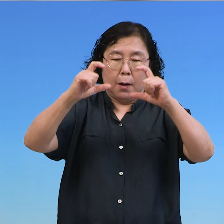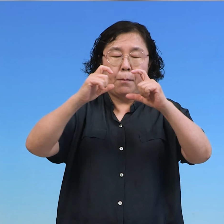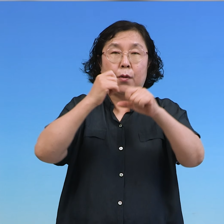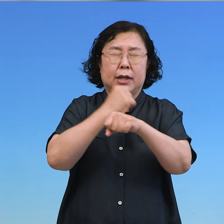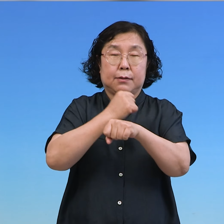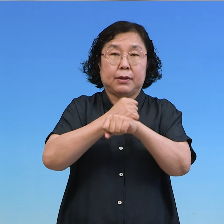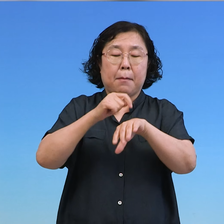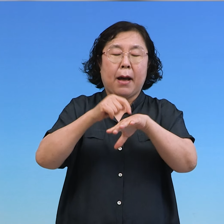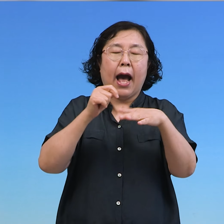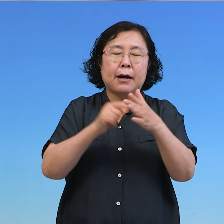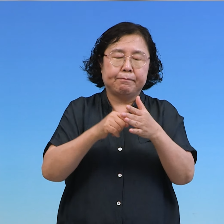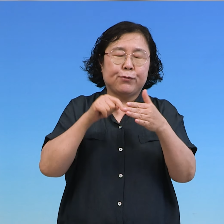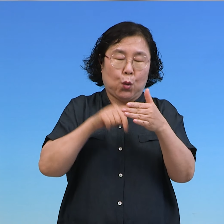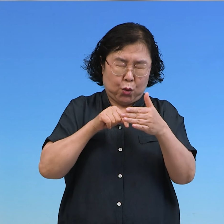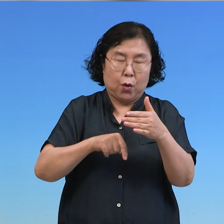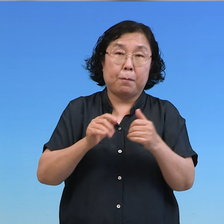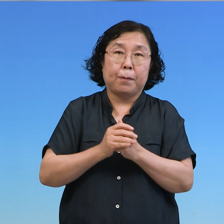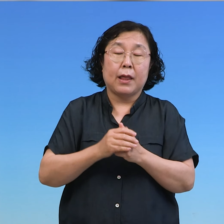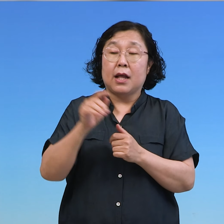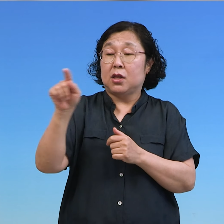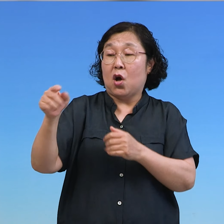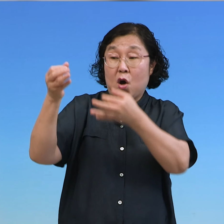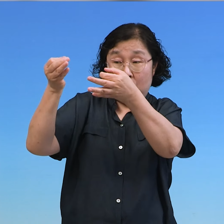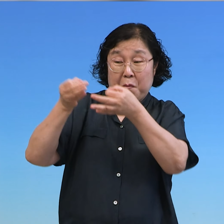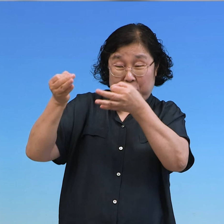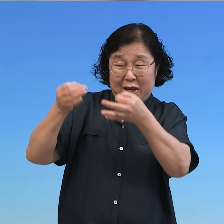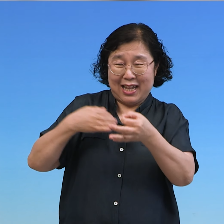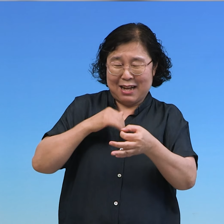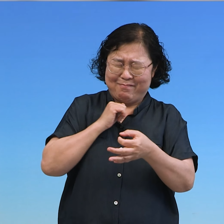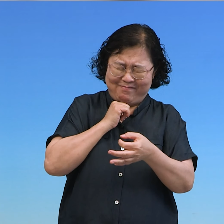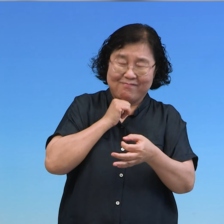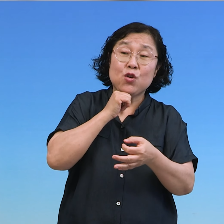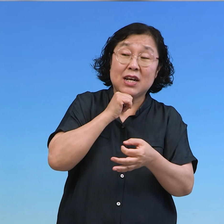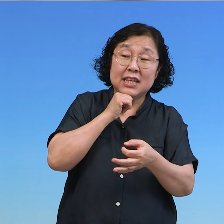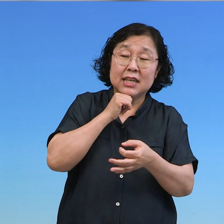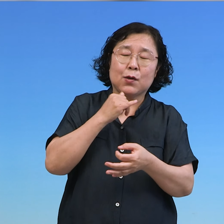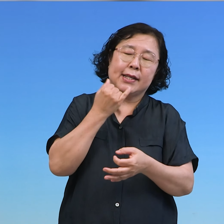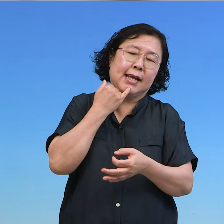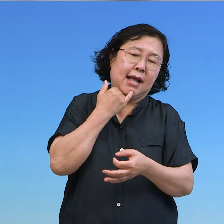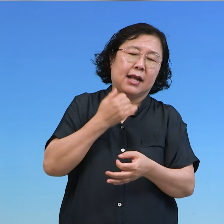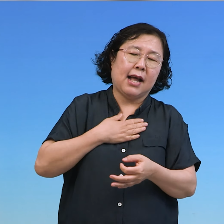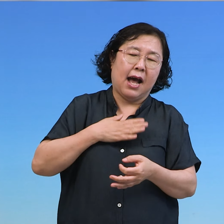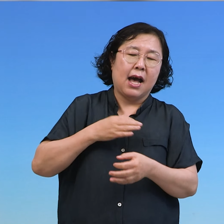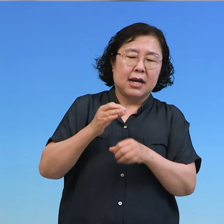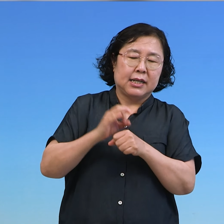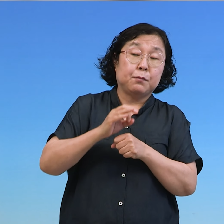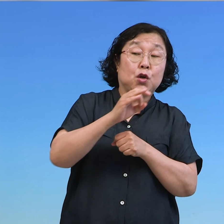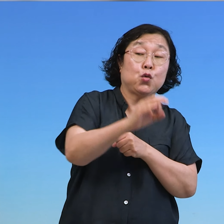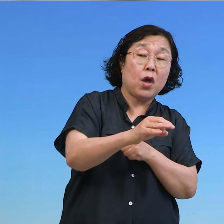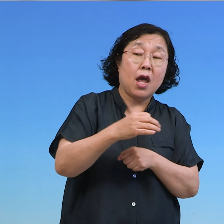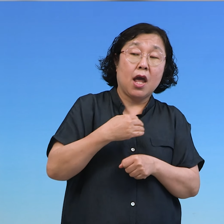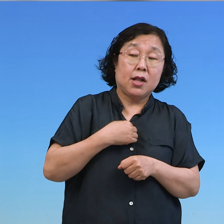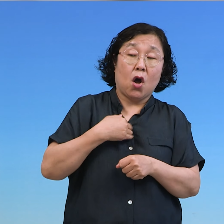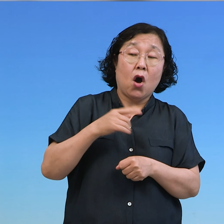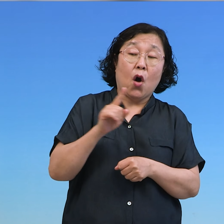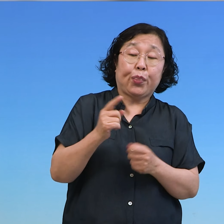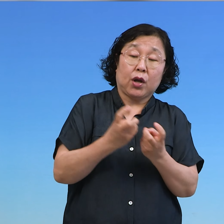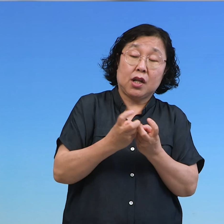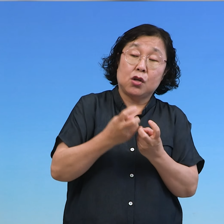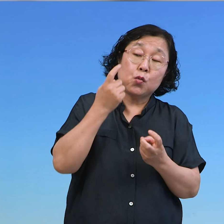계속 마음으로 선포했습니다 네가 보기에는 지금 좀 초라하지 근데 있잖아 10년 뒤에 내가 어떻게